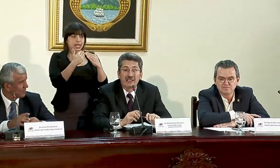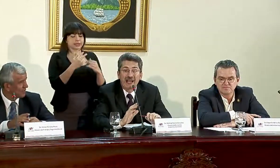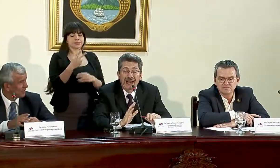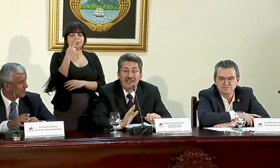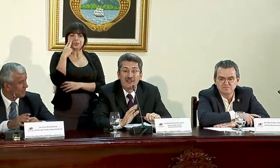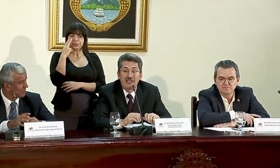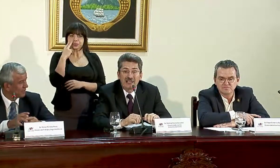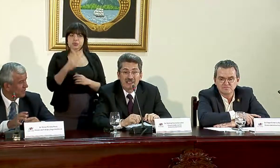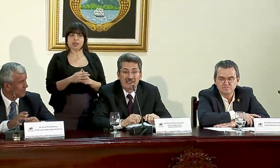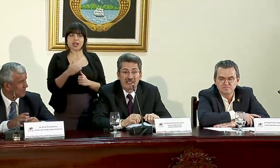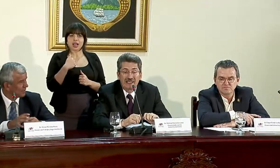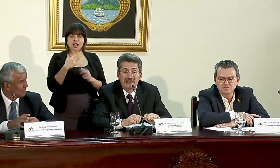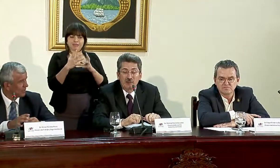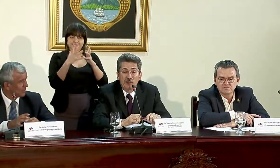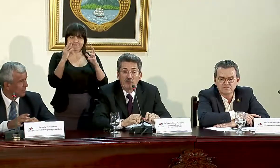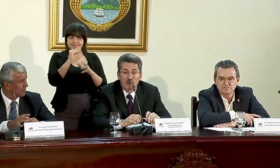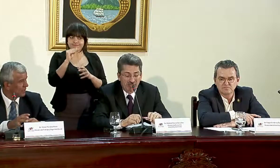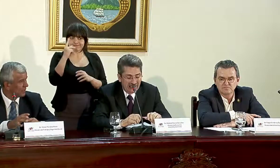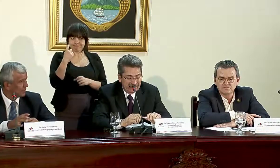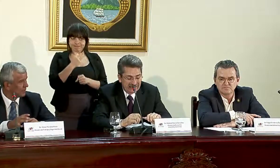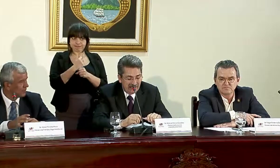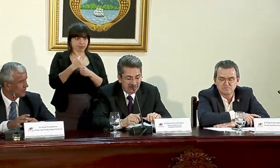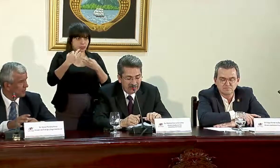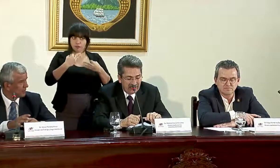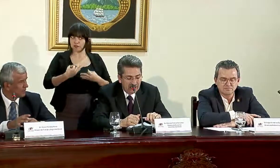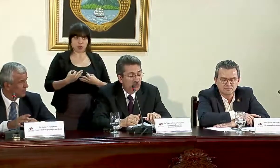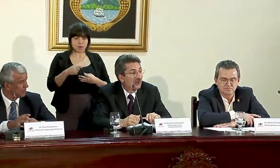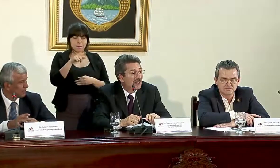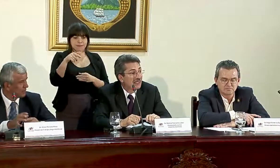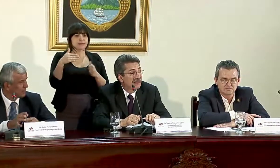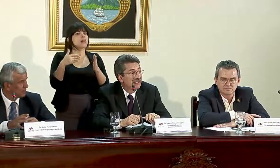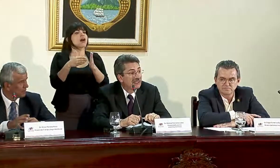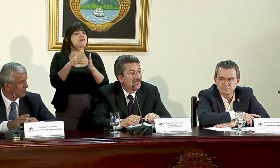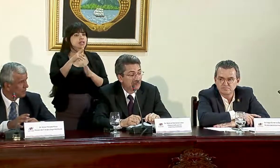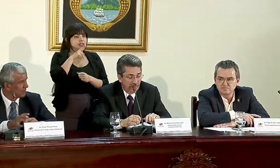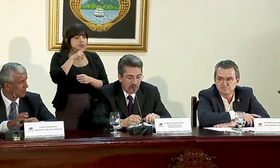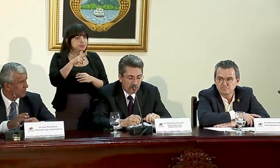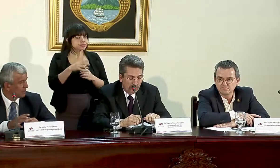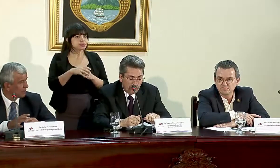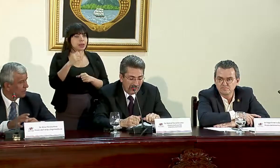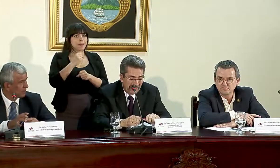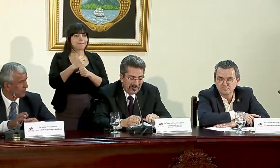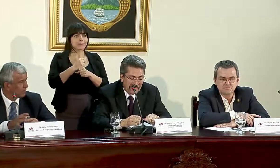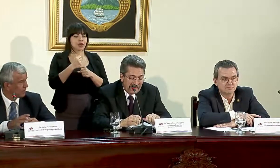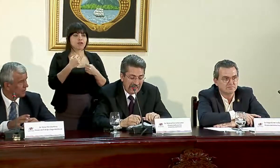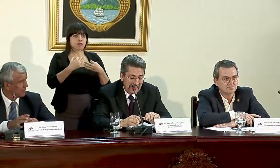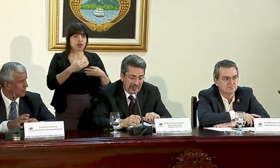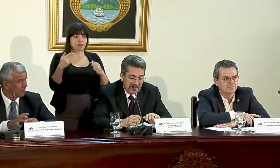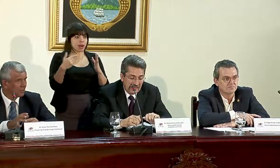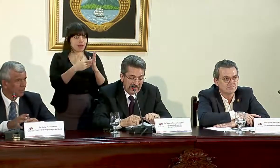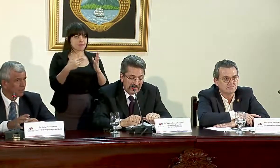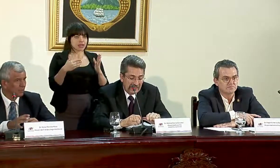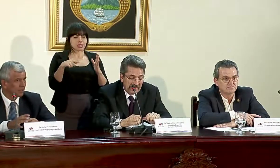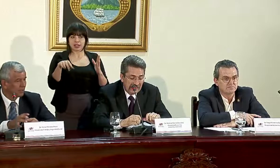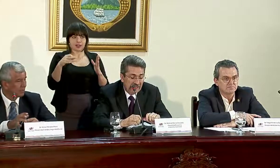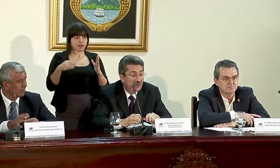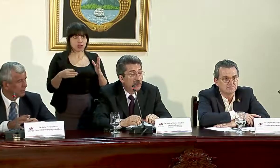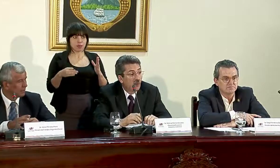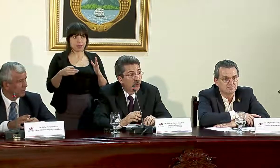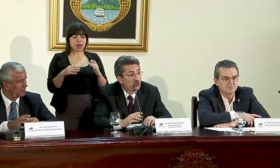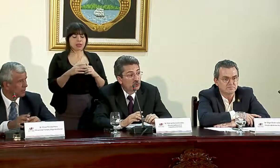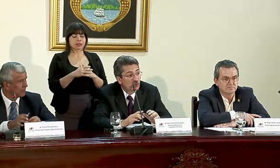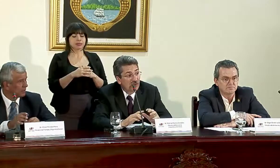Vamos a ver, hay una gran cantidad de desempleo informal que está afectando verdaderamente al empleo formal, y